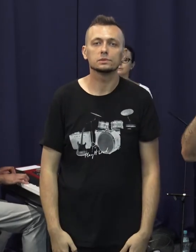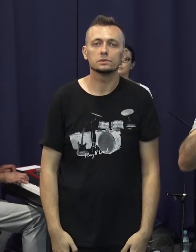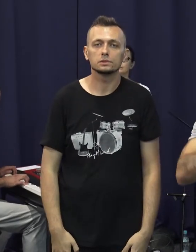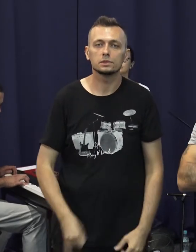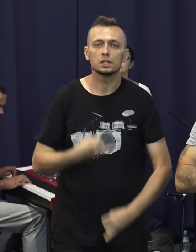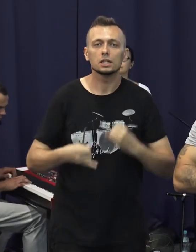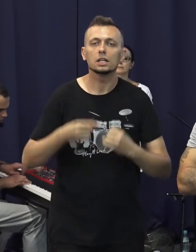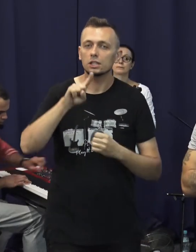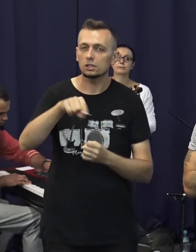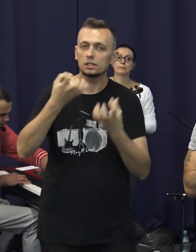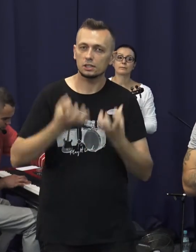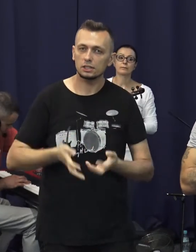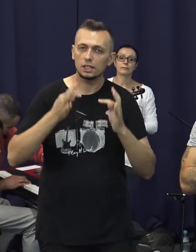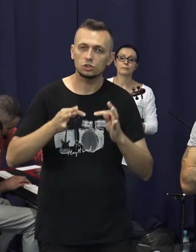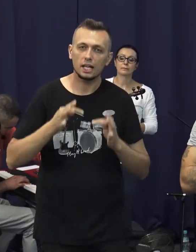Jeżeli chcesz teraz